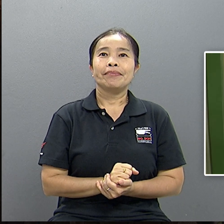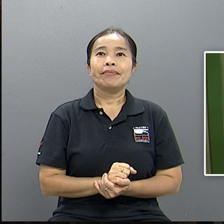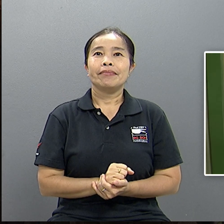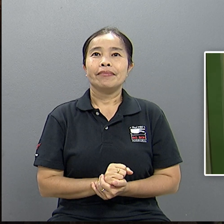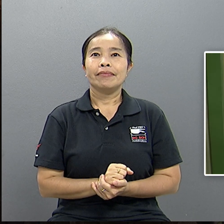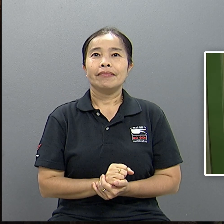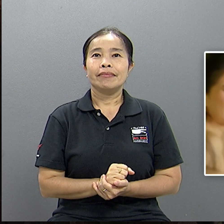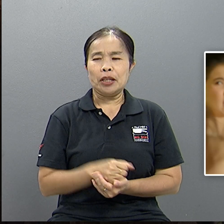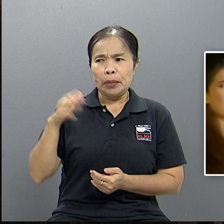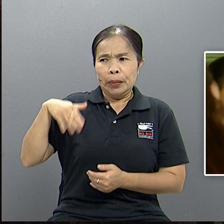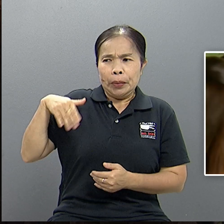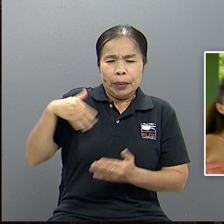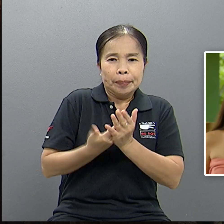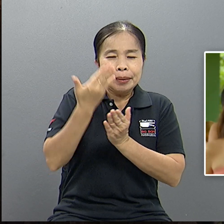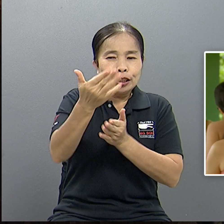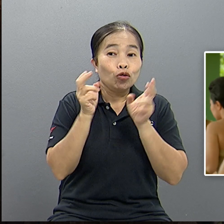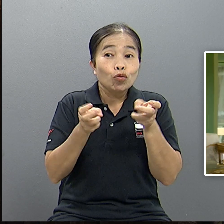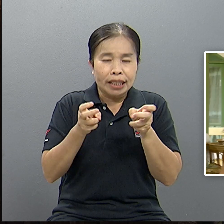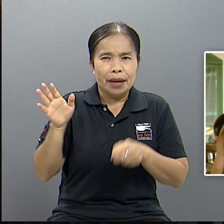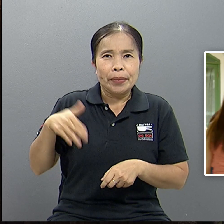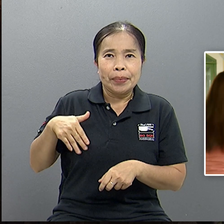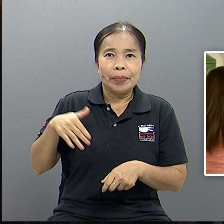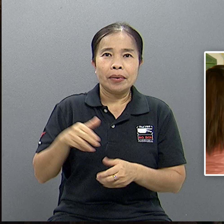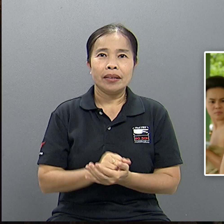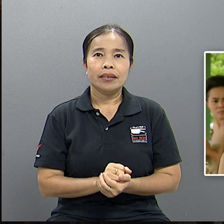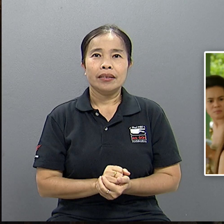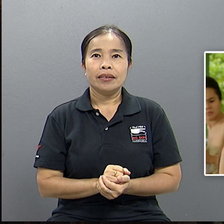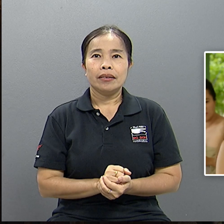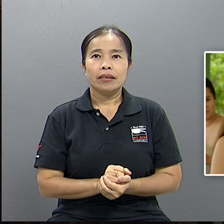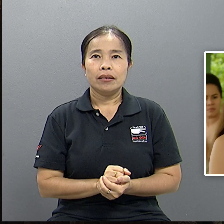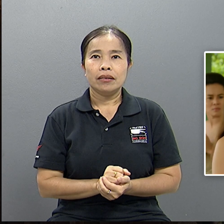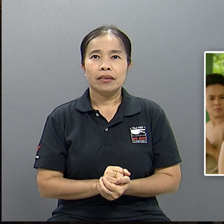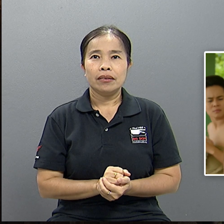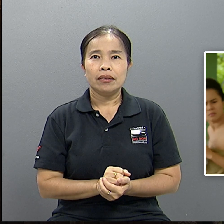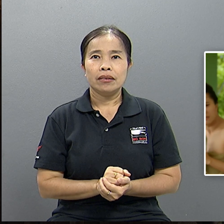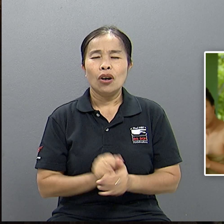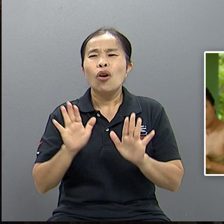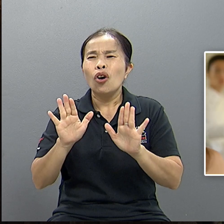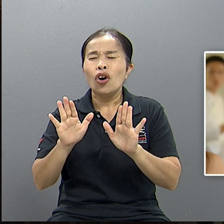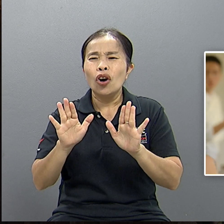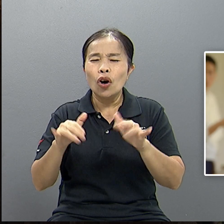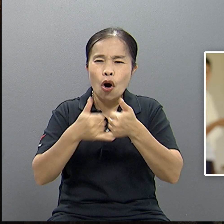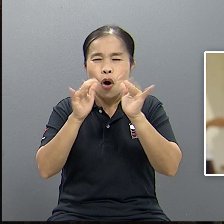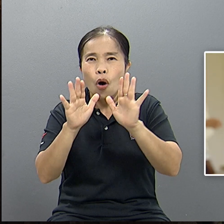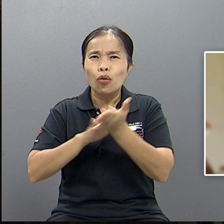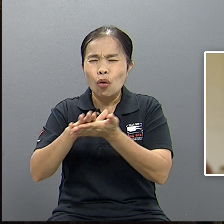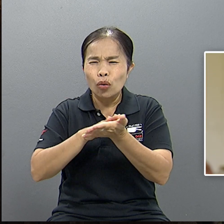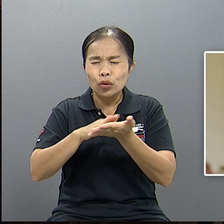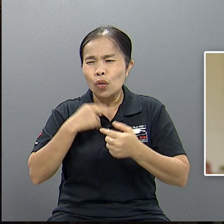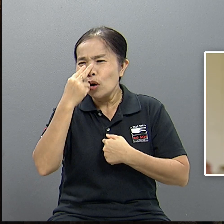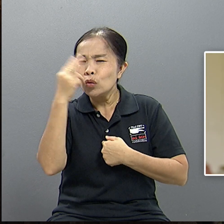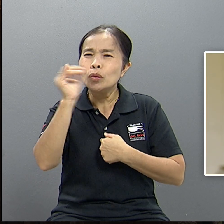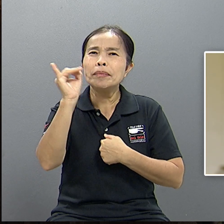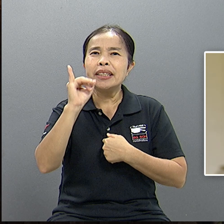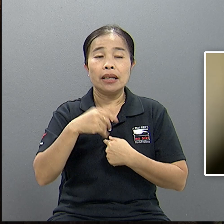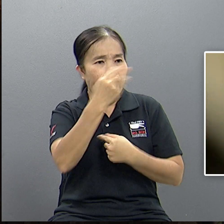โอ้เร็วๆสิเราจะไม่ทันเลยโอ๊ย ขอโทษค่ะซุ่มซ่าม ระวังหน่อย